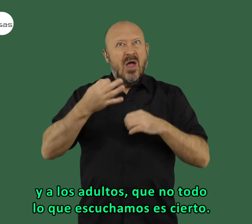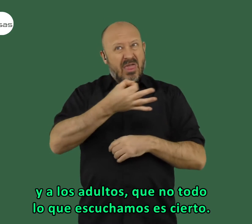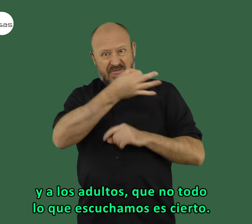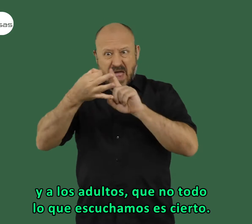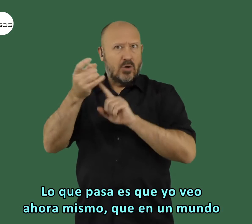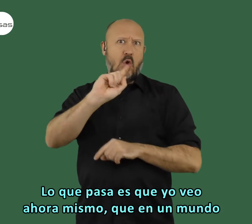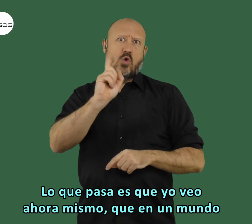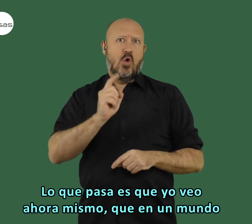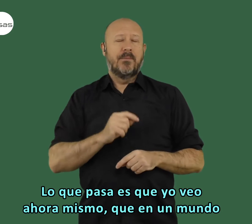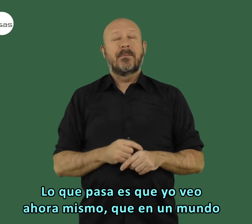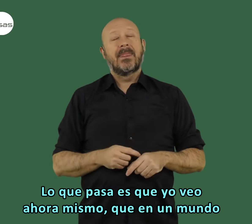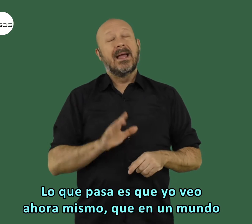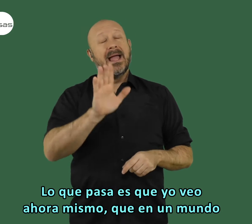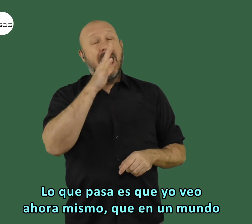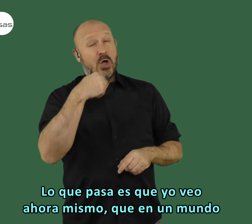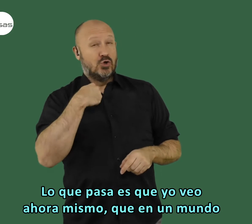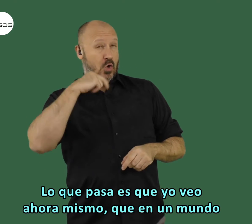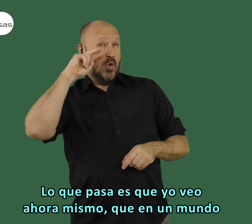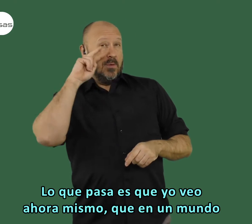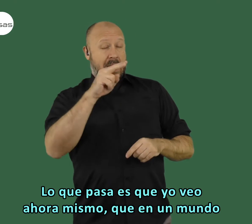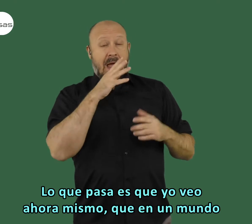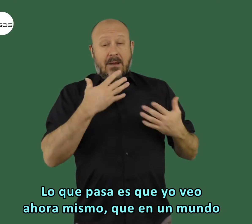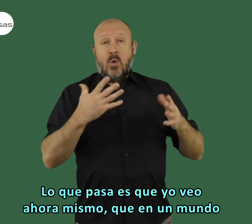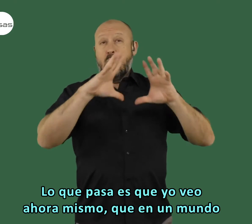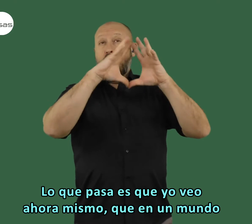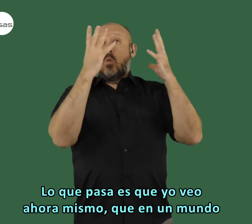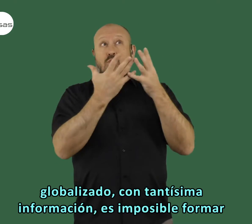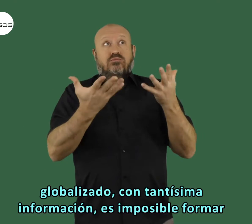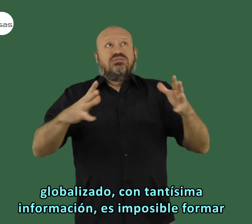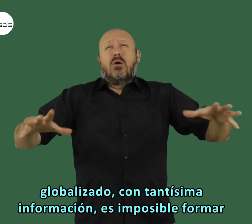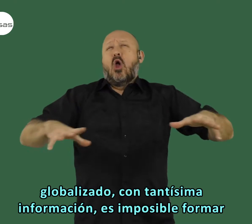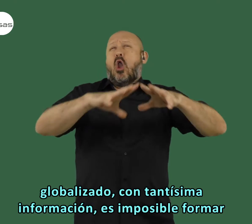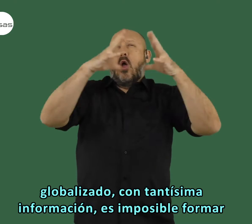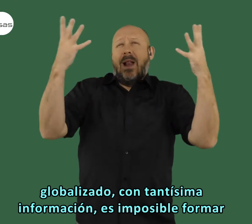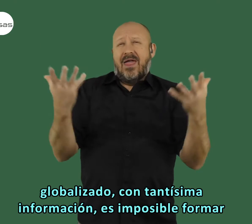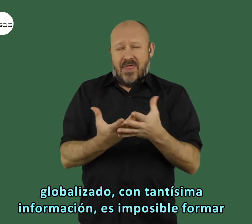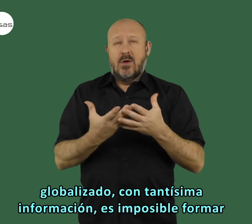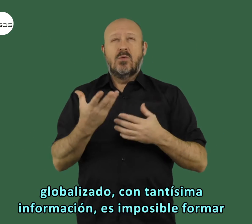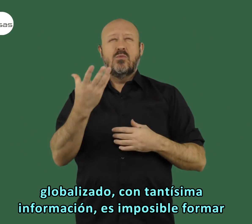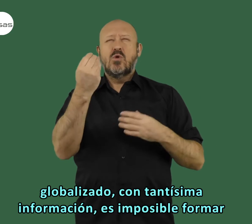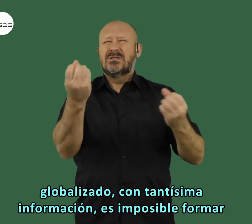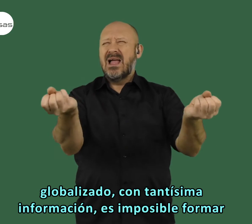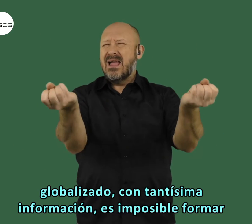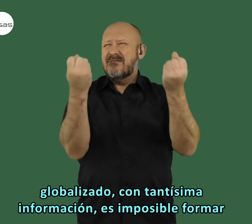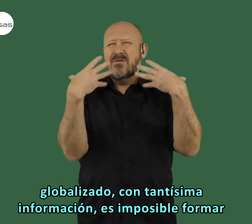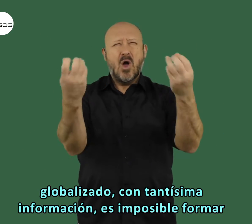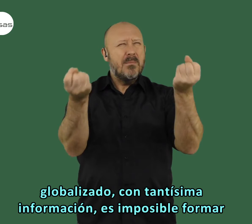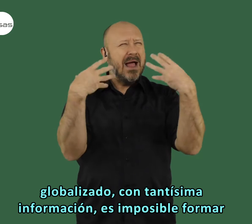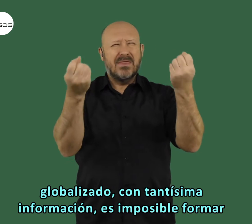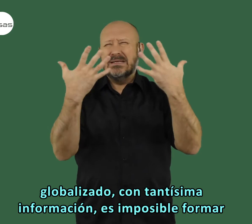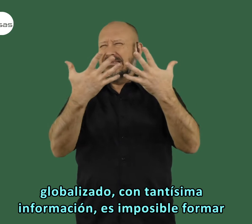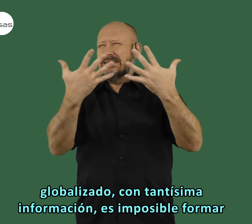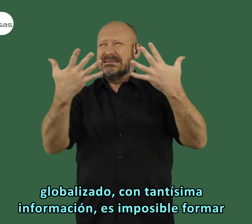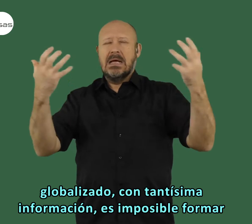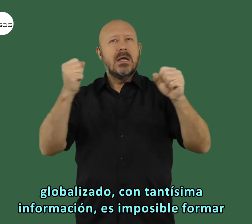escuchamos es cierto. Lo que pasa es que yo veo ahora mismo que en un mundo globalizado, como dices, con tantísima